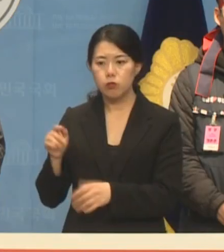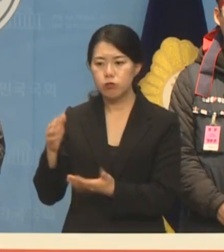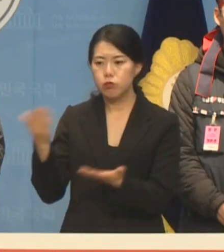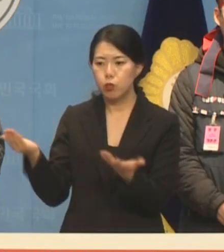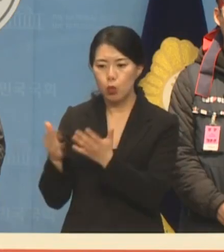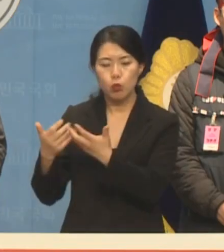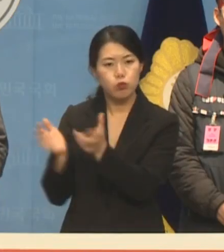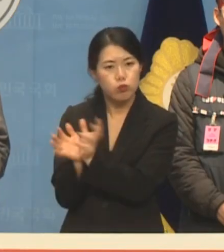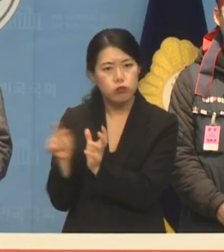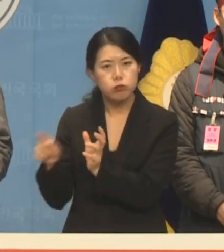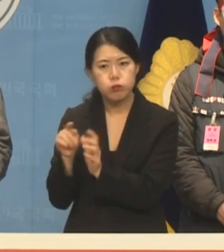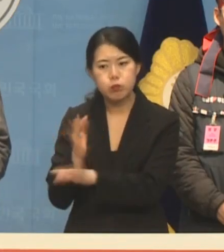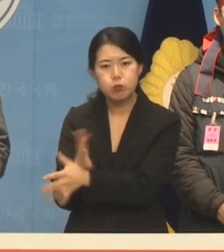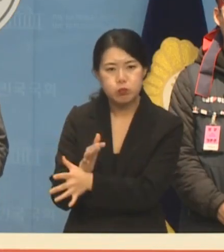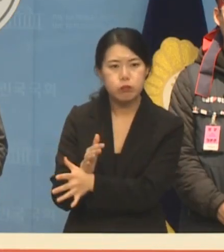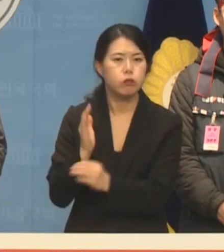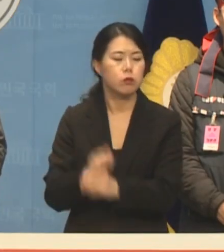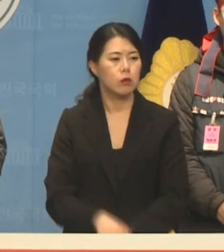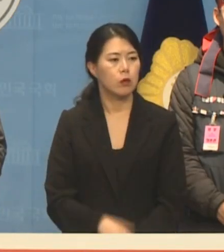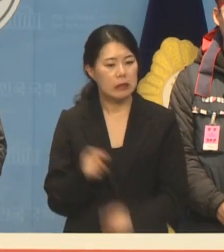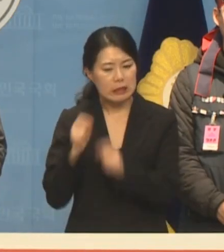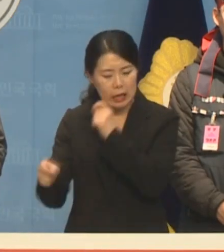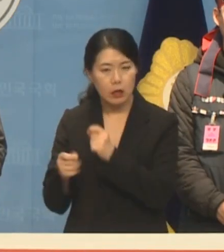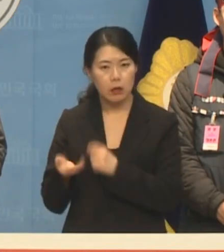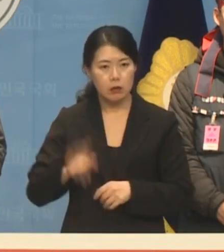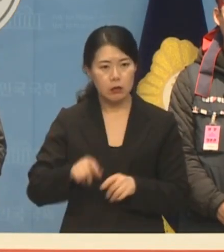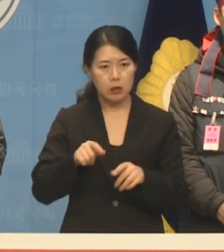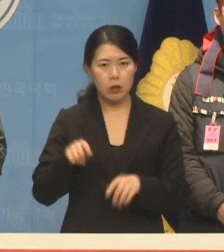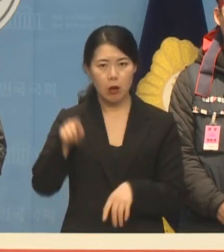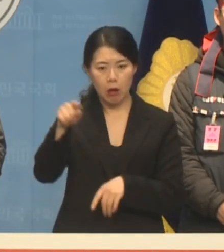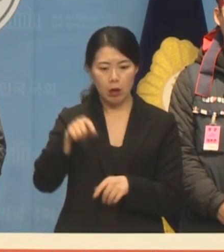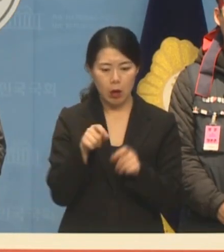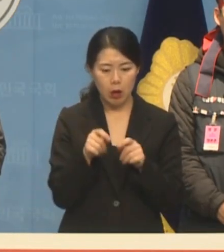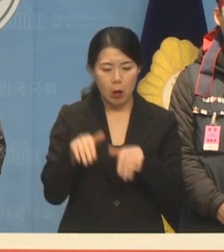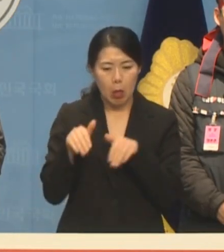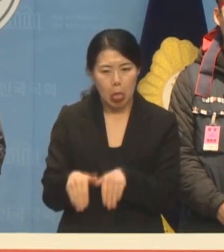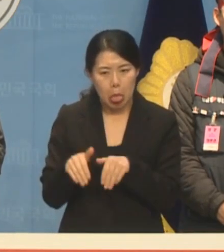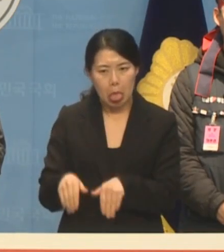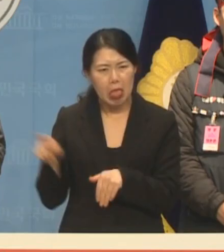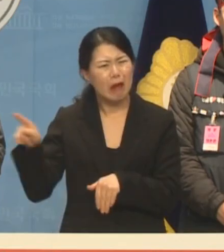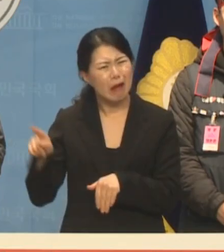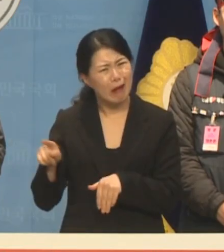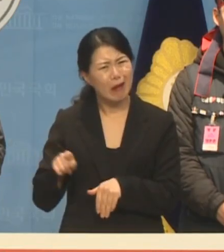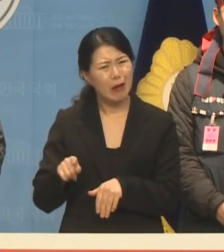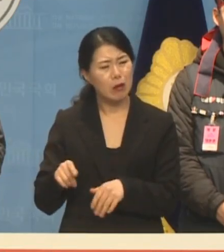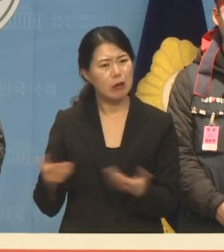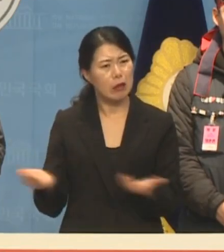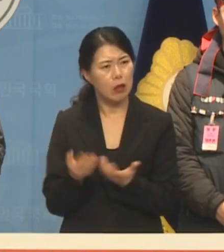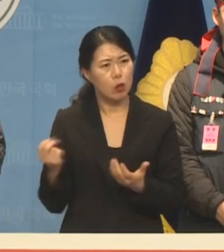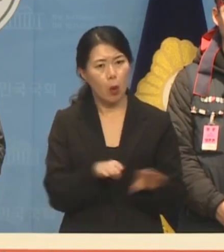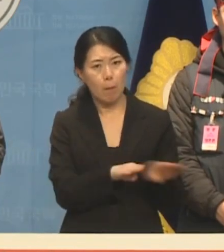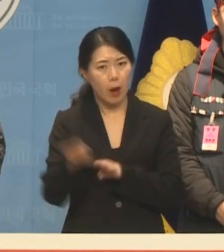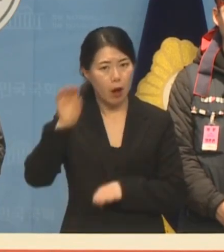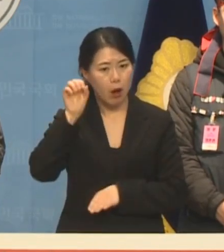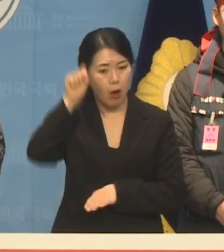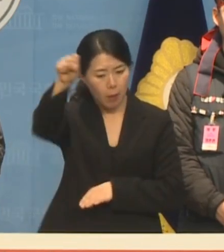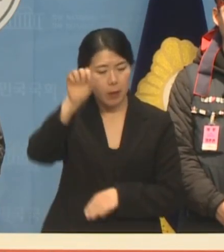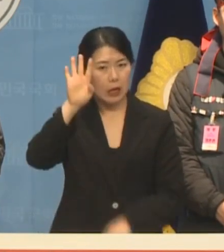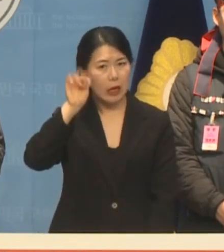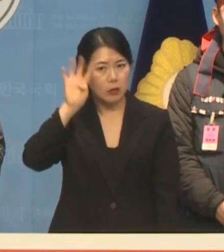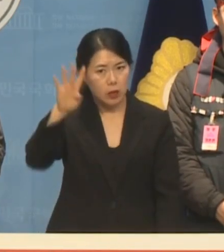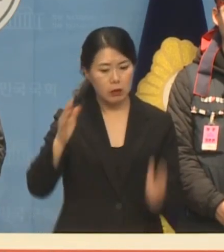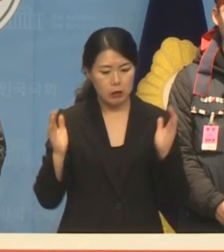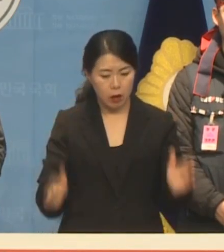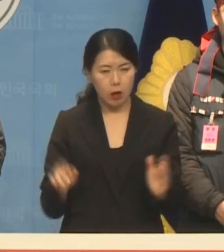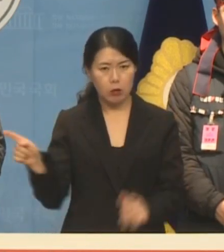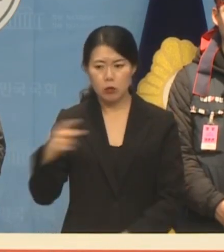있다. 그런데도 대덕산업의 하수인 노릇만 하고 있고 총파업 44일이